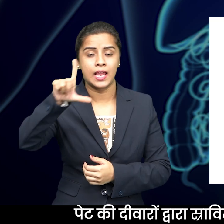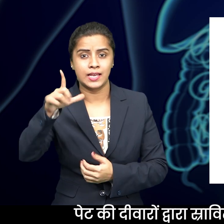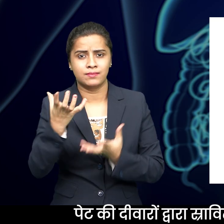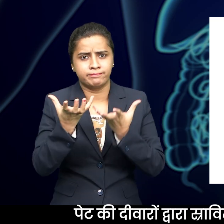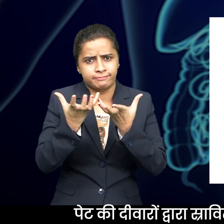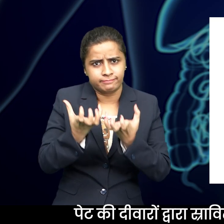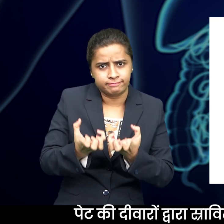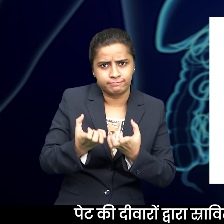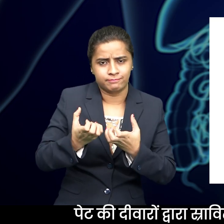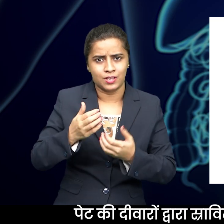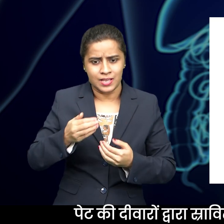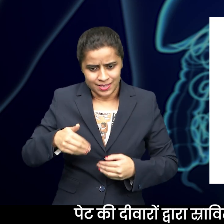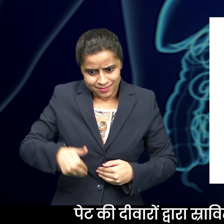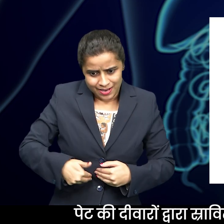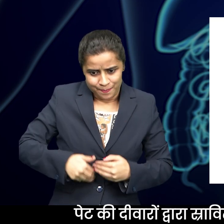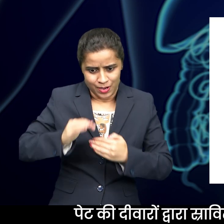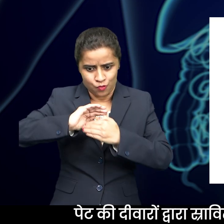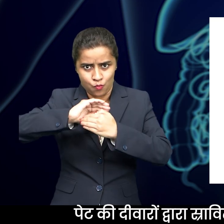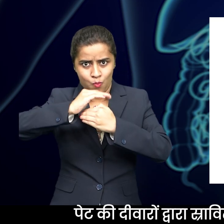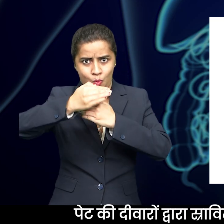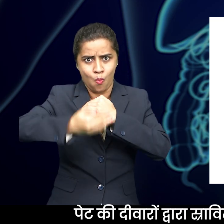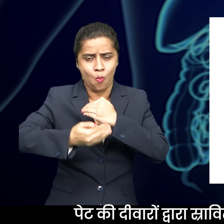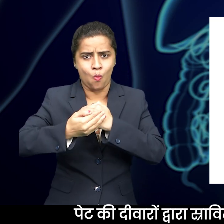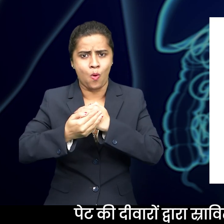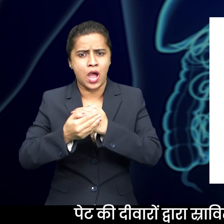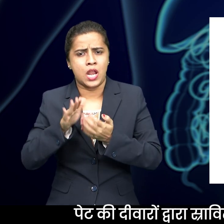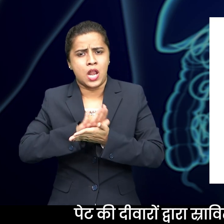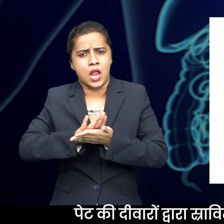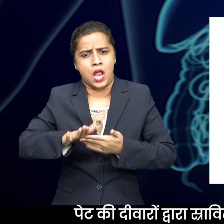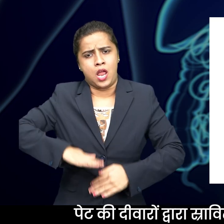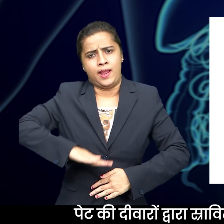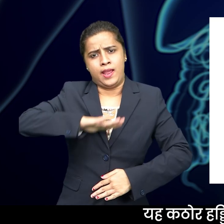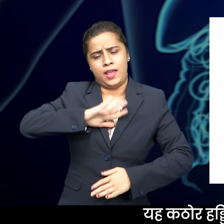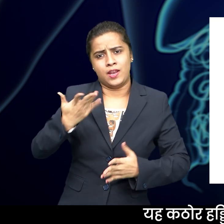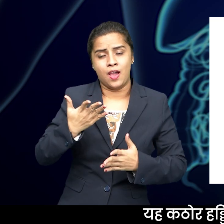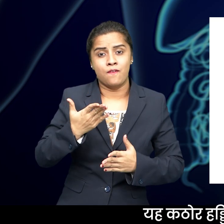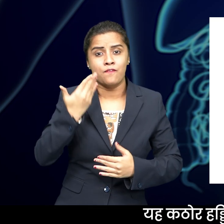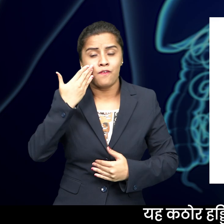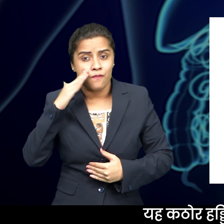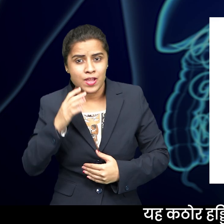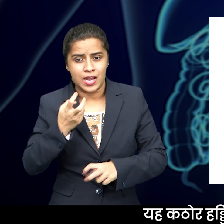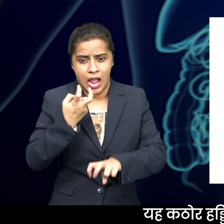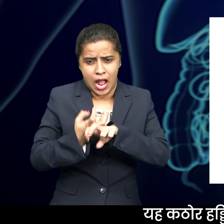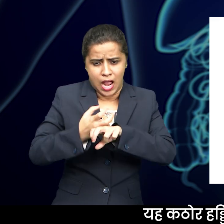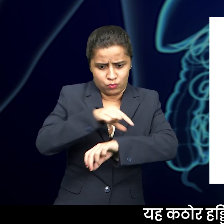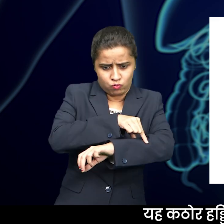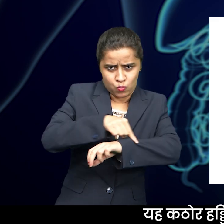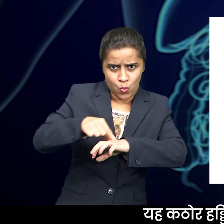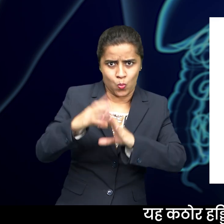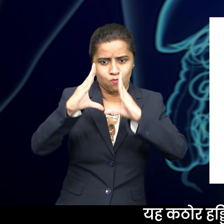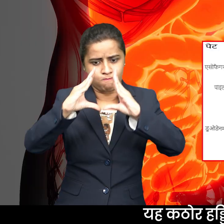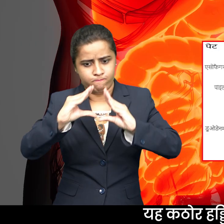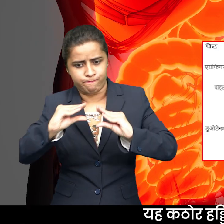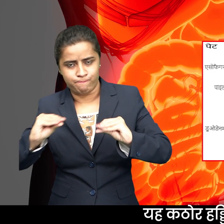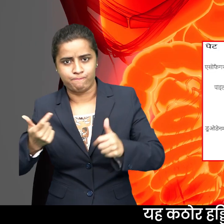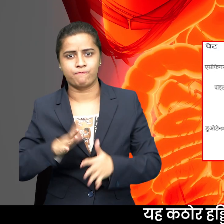द्वारा स्रावित HCl इतना मजबूत होता है कि यह कठोर हड्डियों को भी